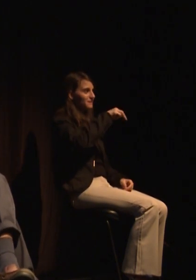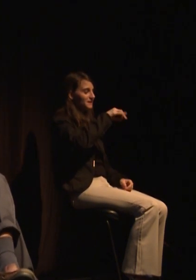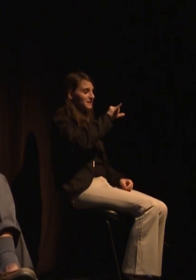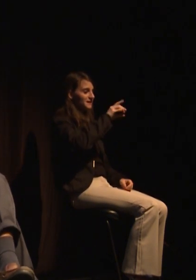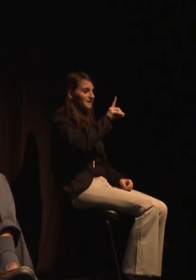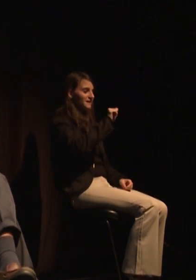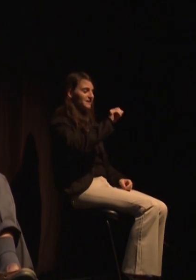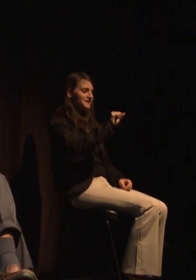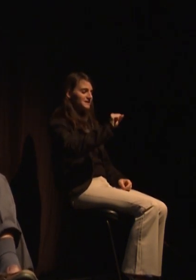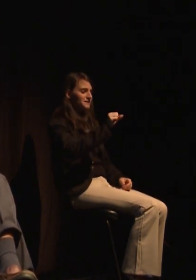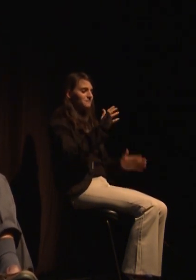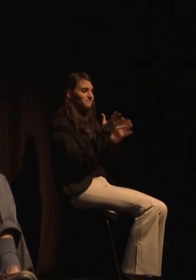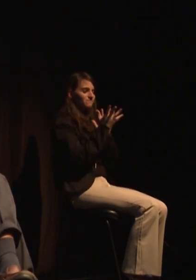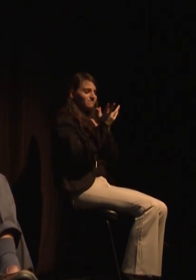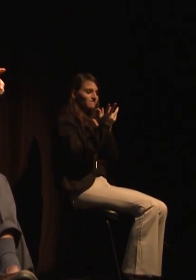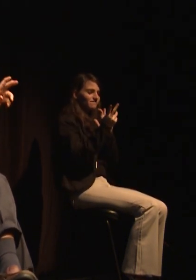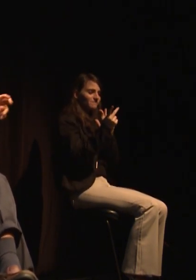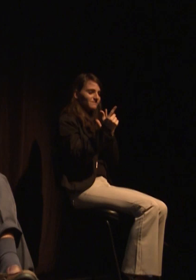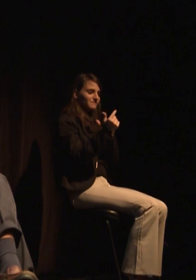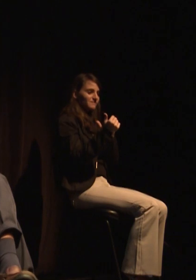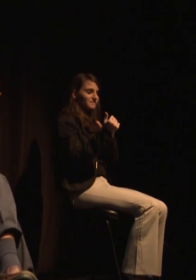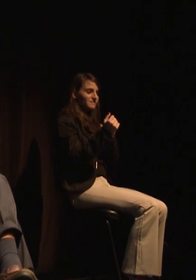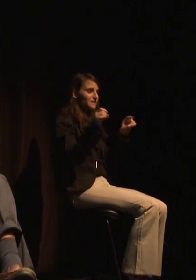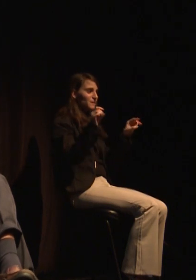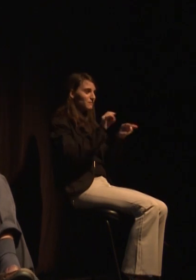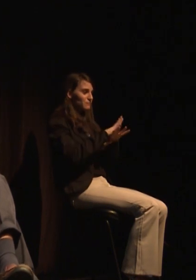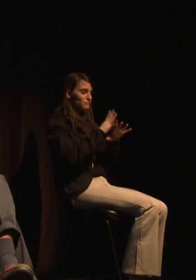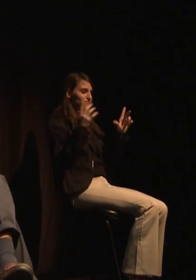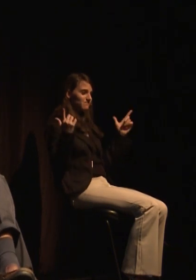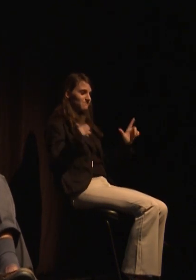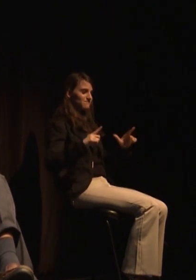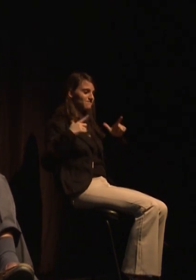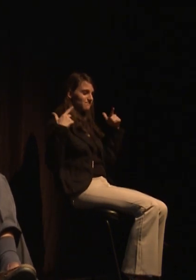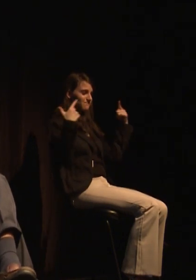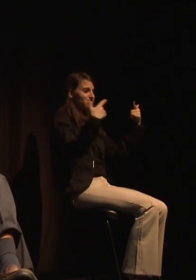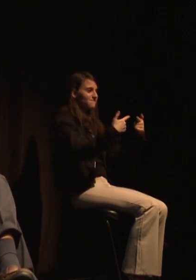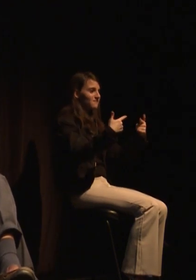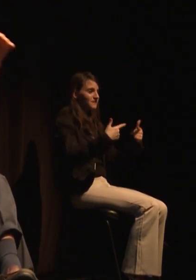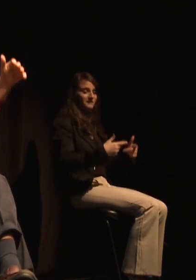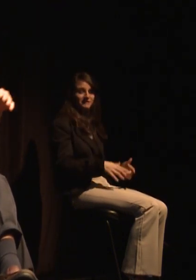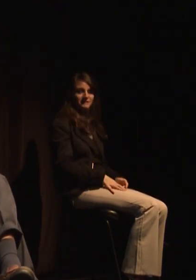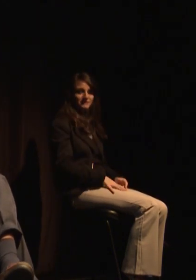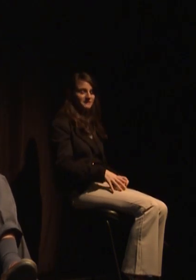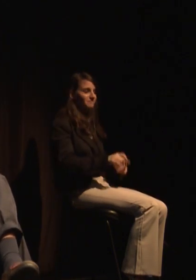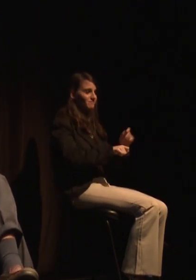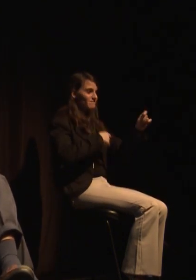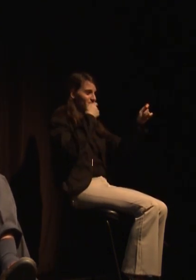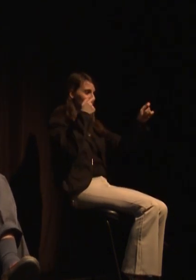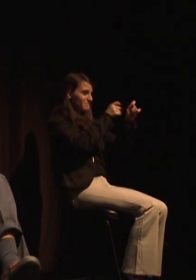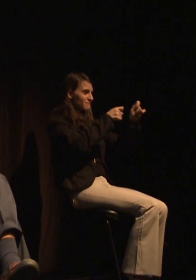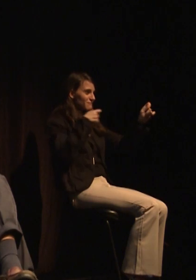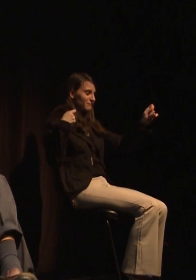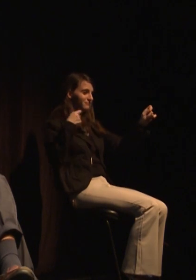de que milhares de flecheiros estavam lá prontos para atacá-los e que as flechas iam cobrir o sol, ele